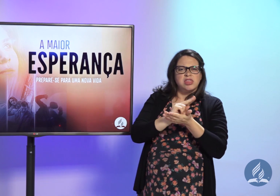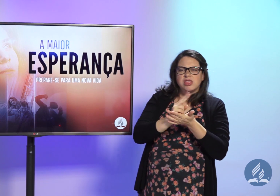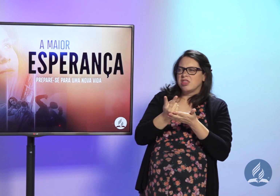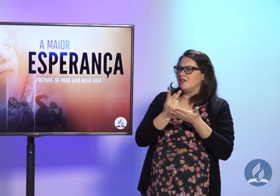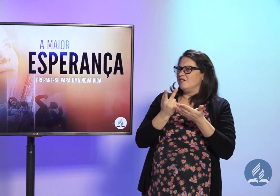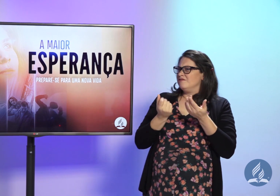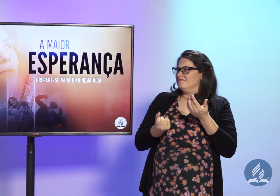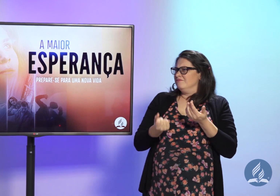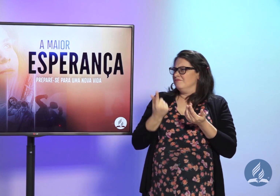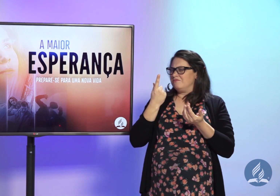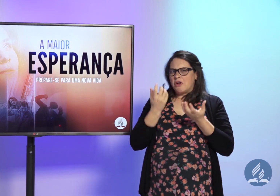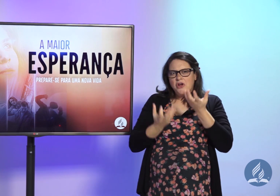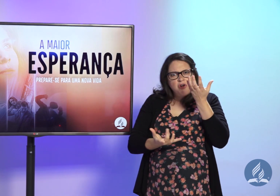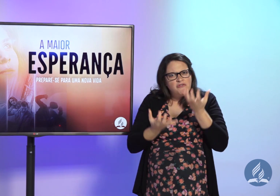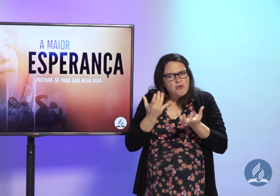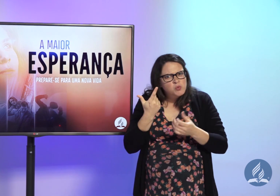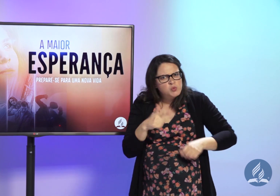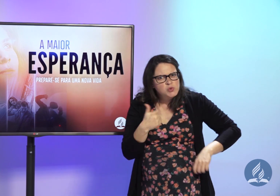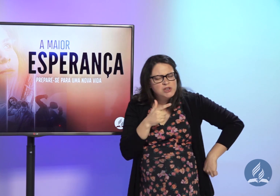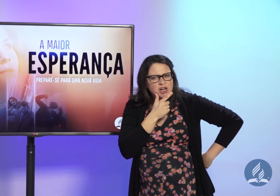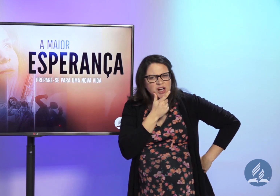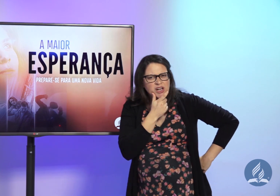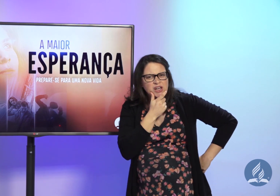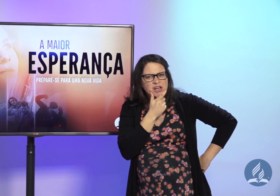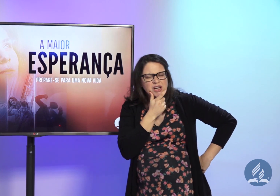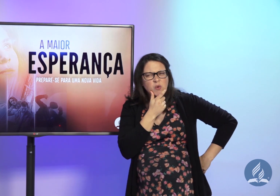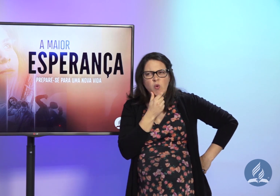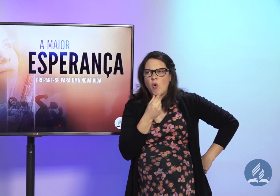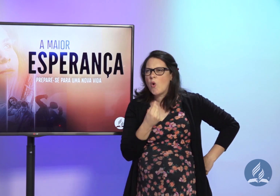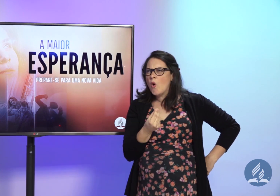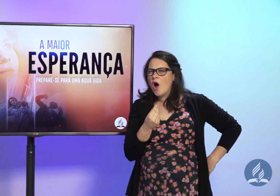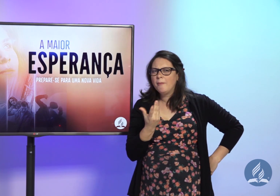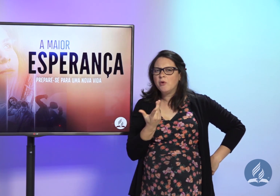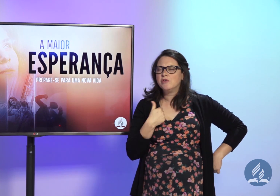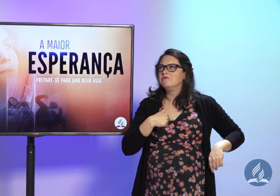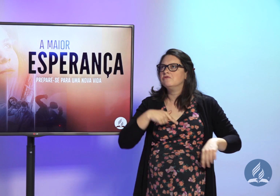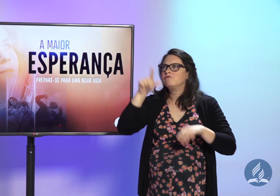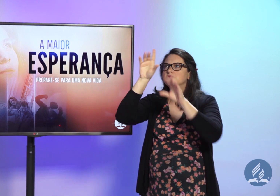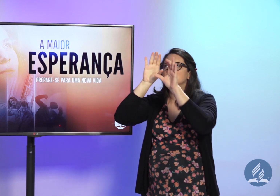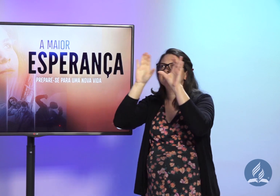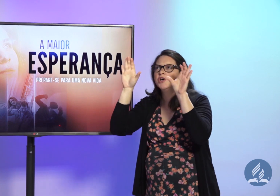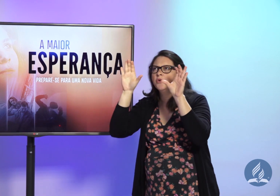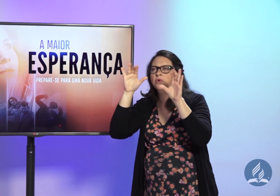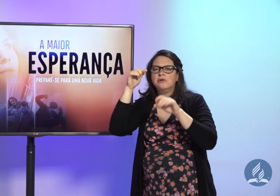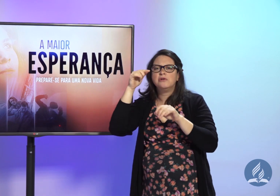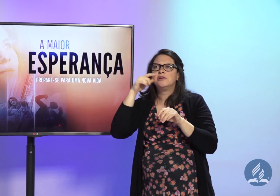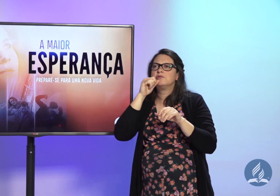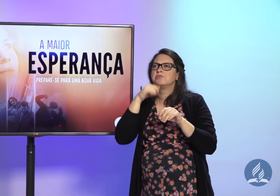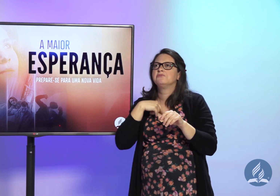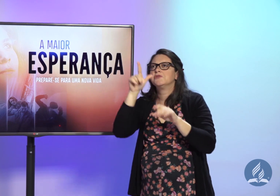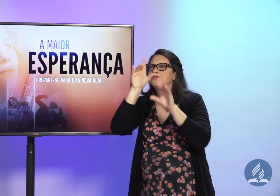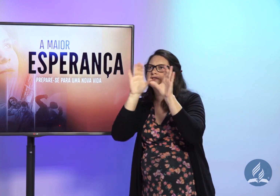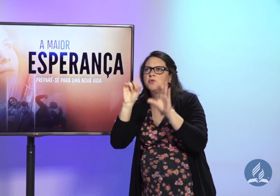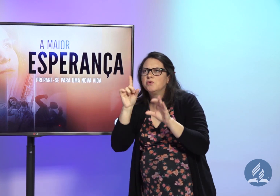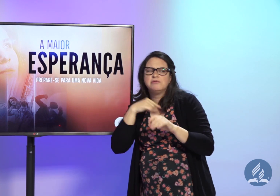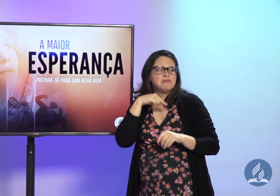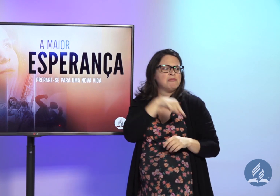Não conseguia parar de pensar. Será que não existe inferno? E como que vai ser quem não vai para o céu? Como que vai funcionar?